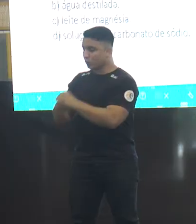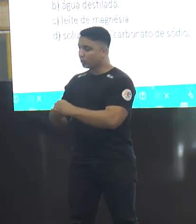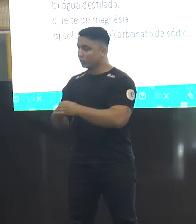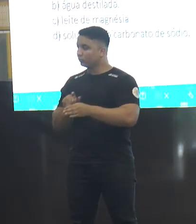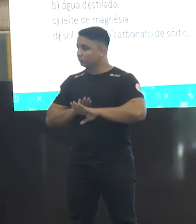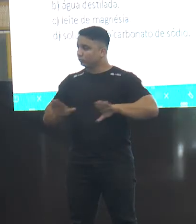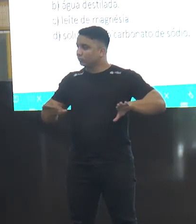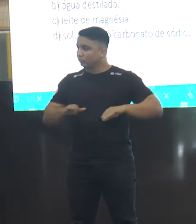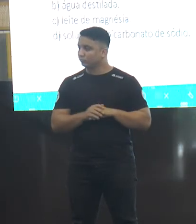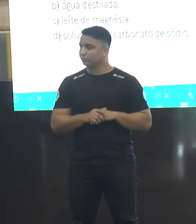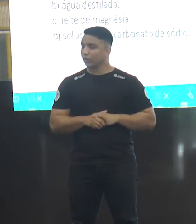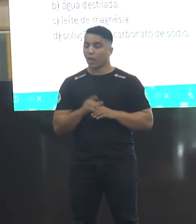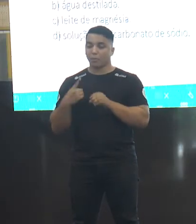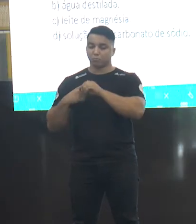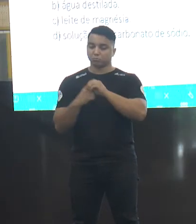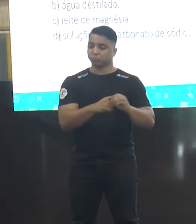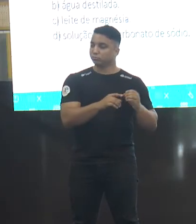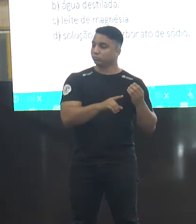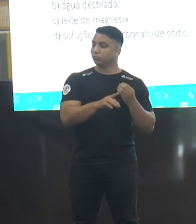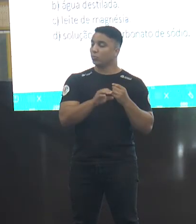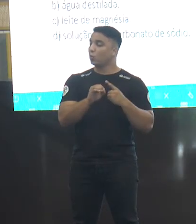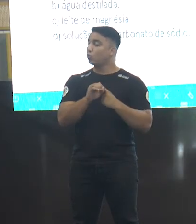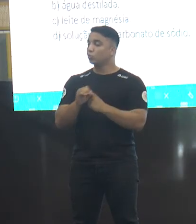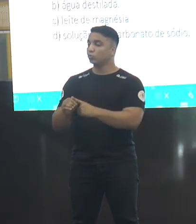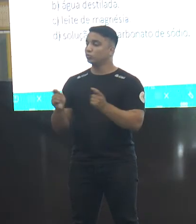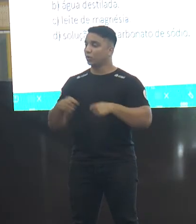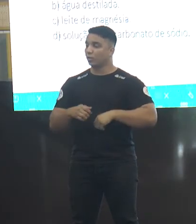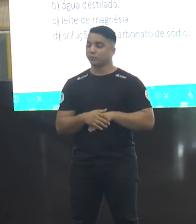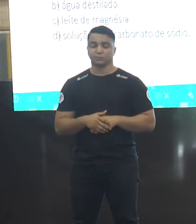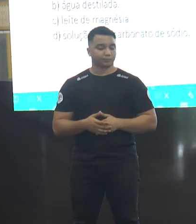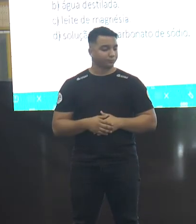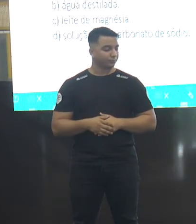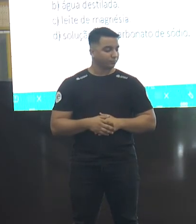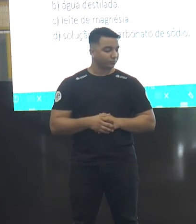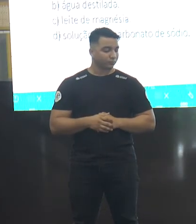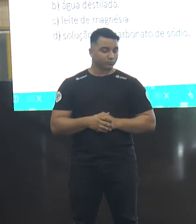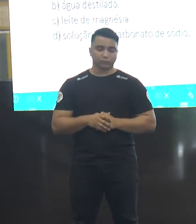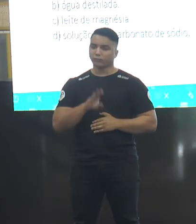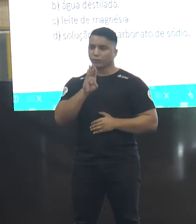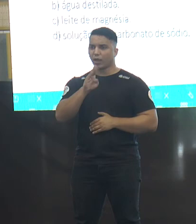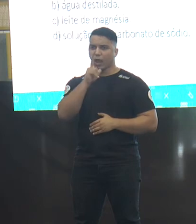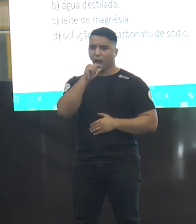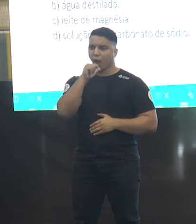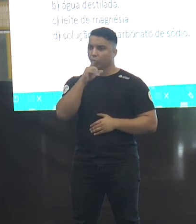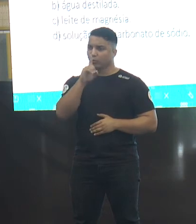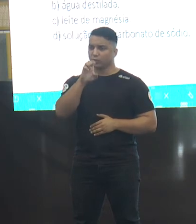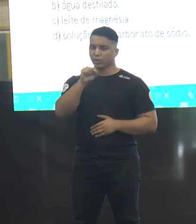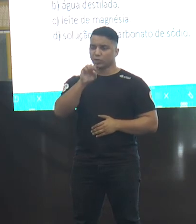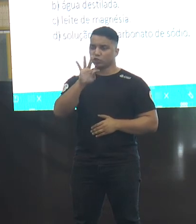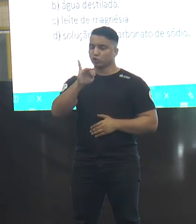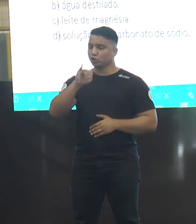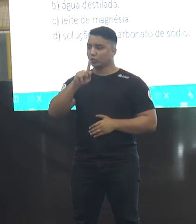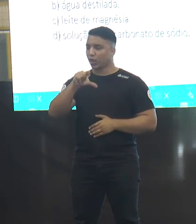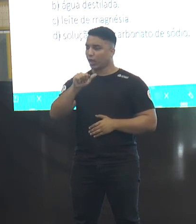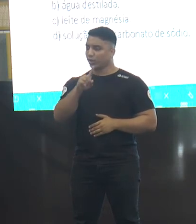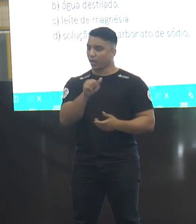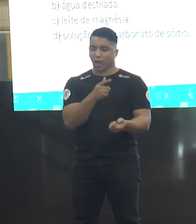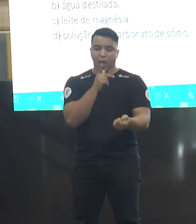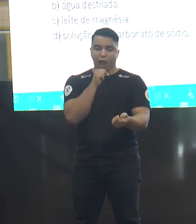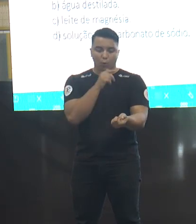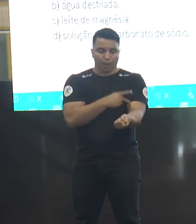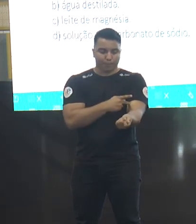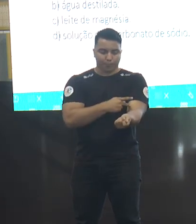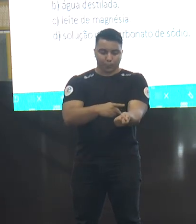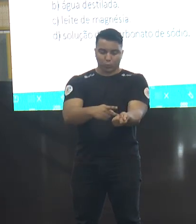reconhecer. Gente, letra B. Vocês estão vendo escrito aí, água destilada?